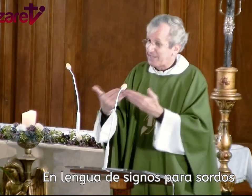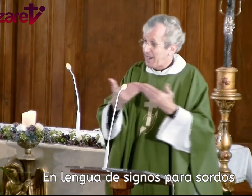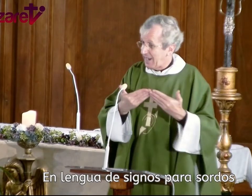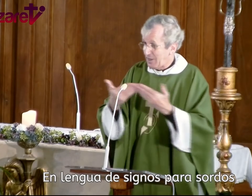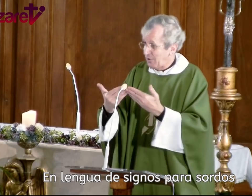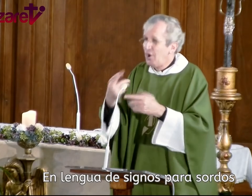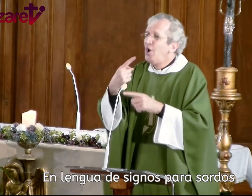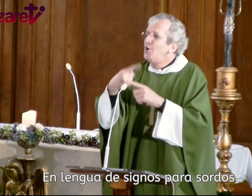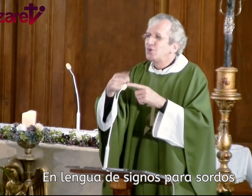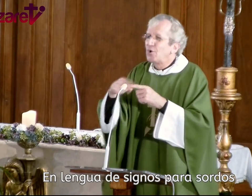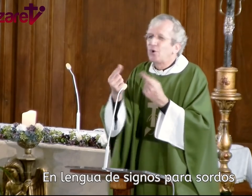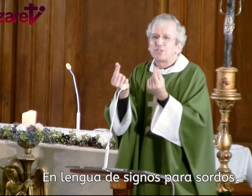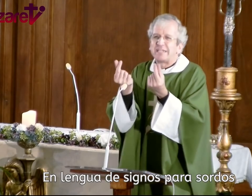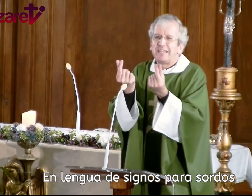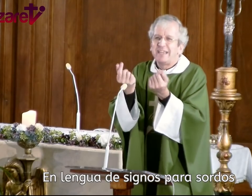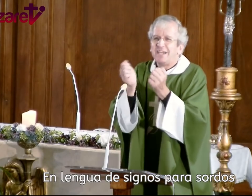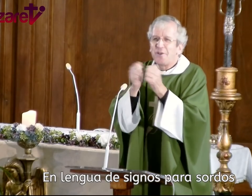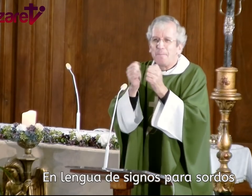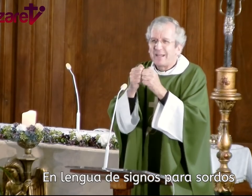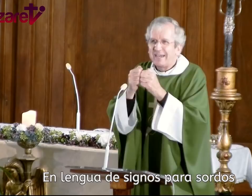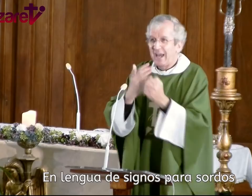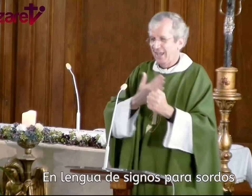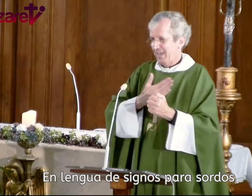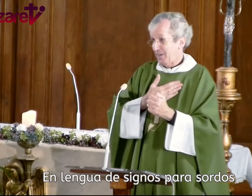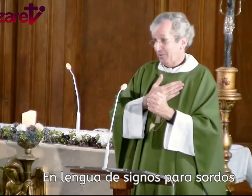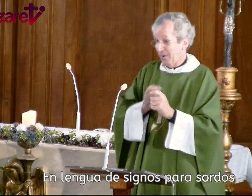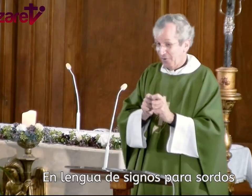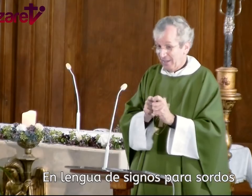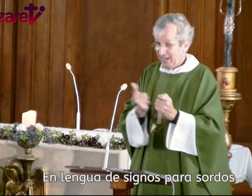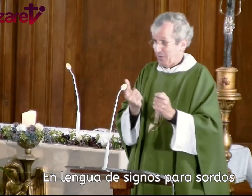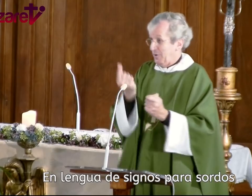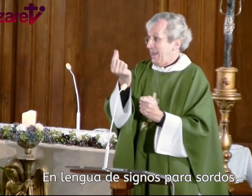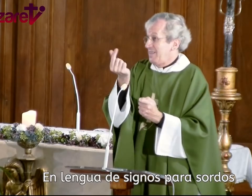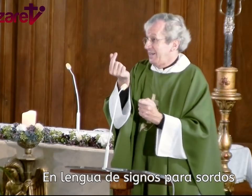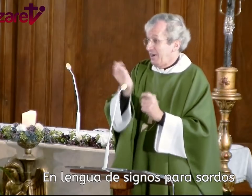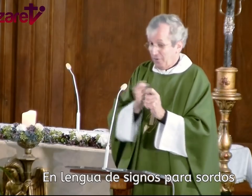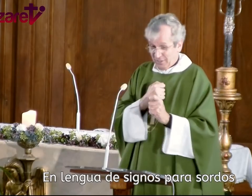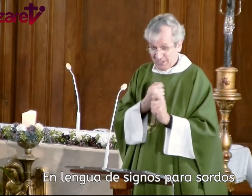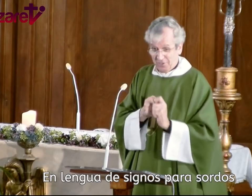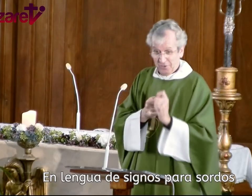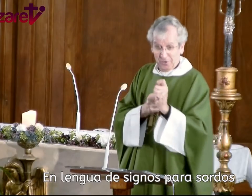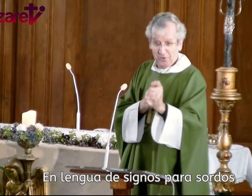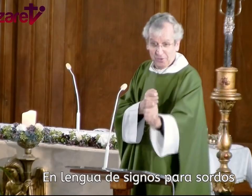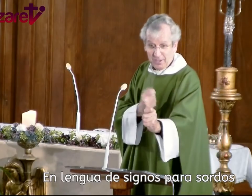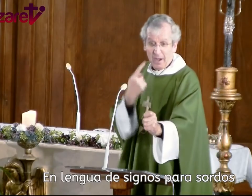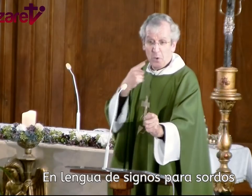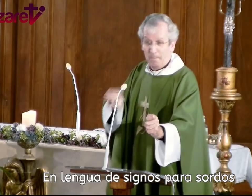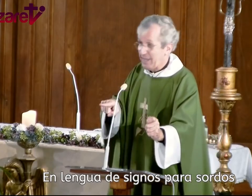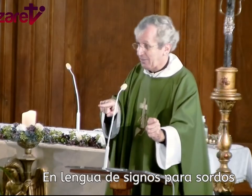evangelio No son cosas De dinero Material Que yo tengo Claro El dinero Si yo lo doy Lo pierdo